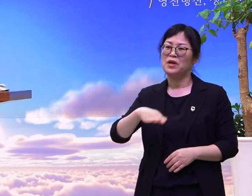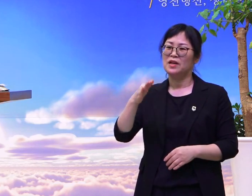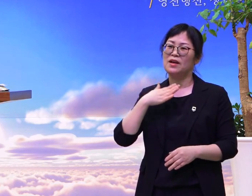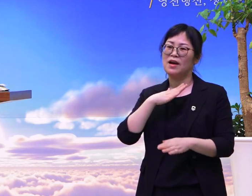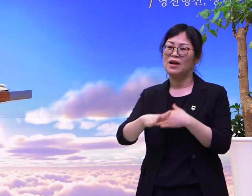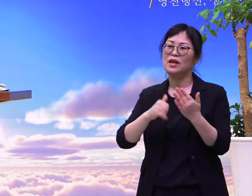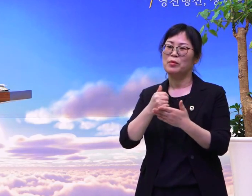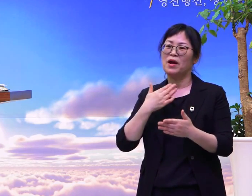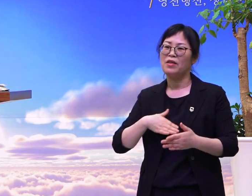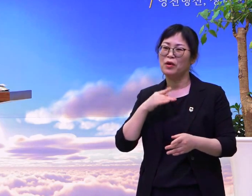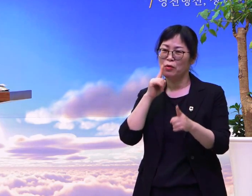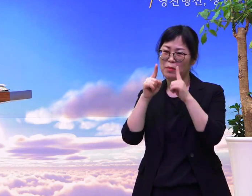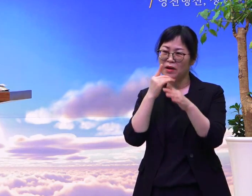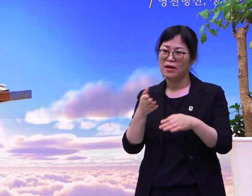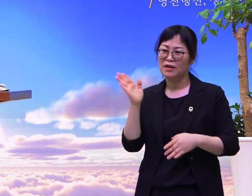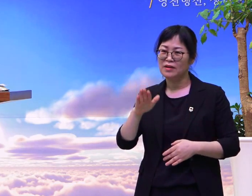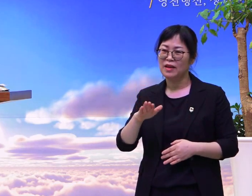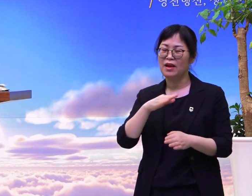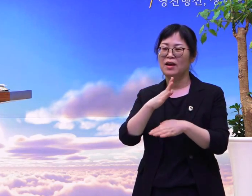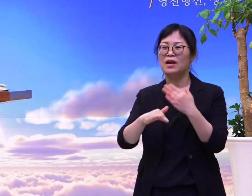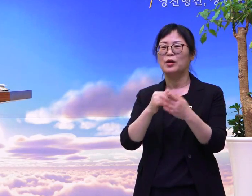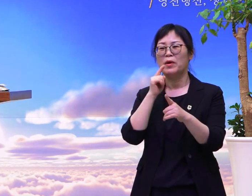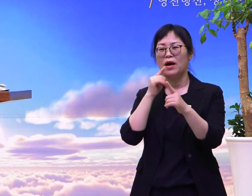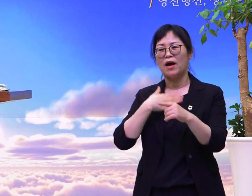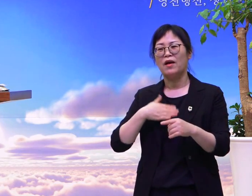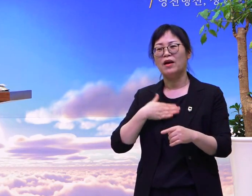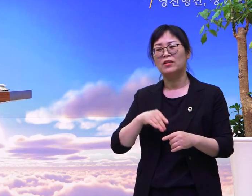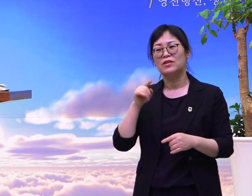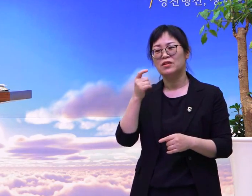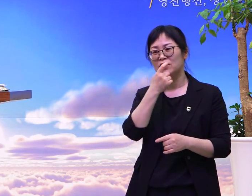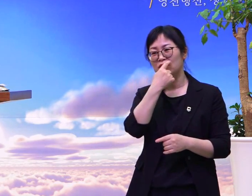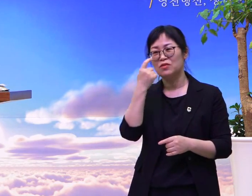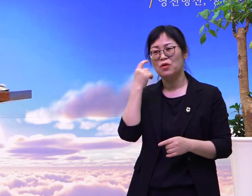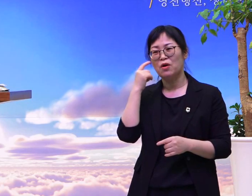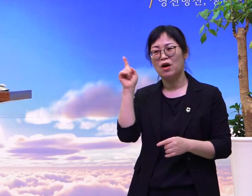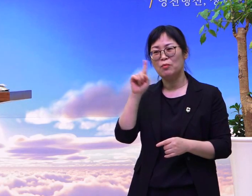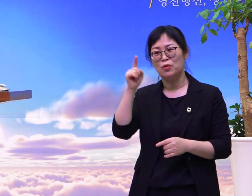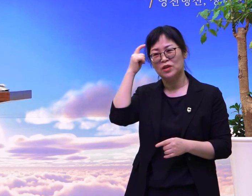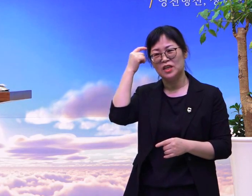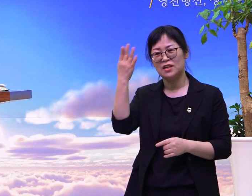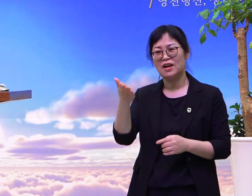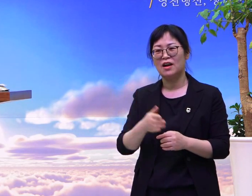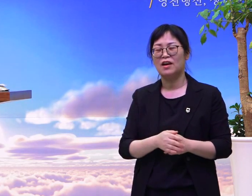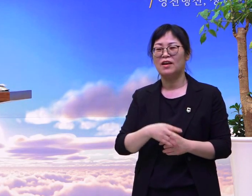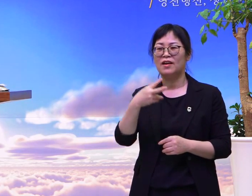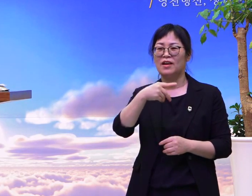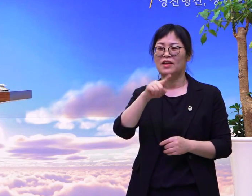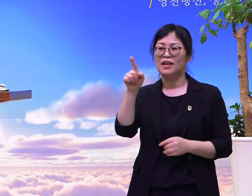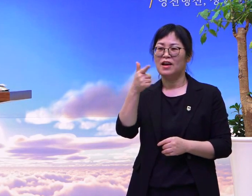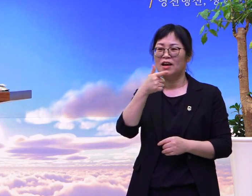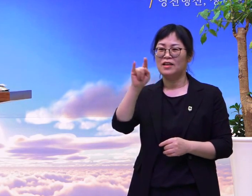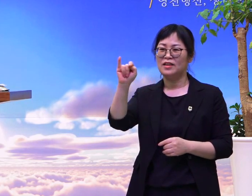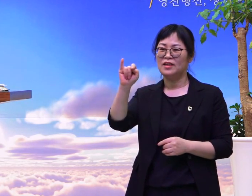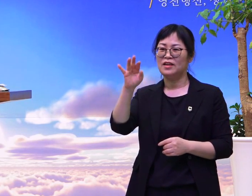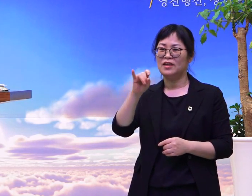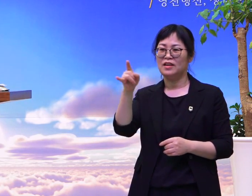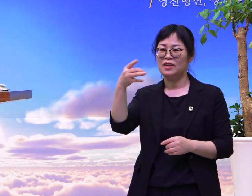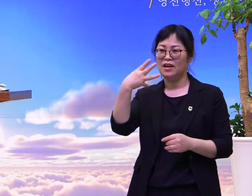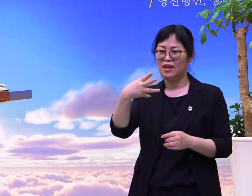하는데 하나님을 안다는 증거가 무엇인가? 제임스 베커는 다니엘서를 깊이 연구하면서 하나님을 아는